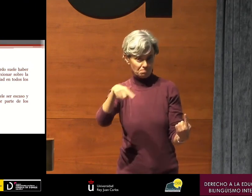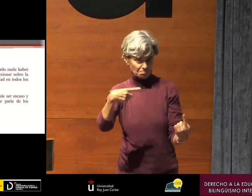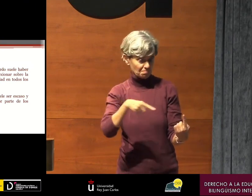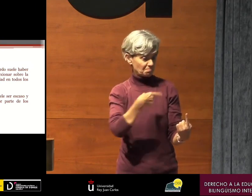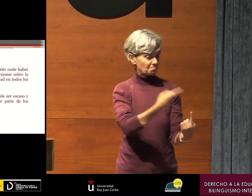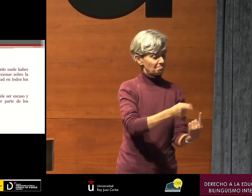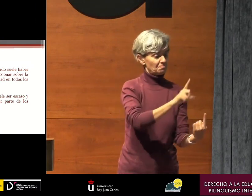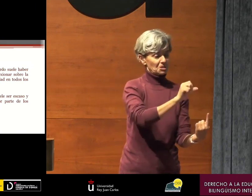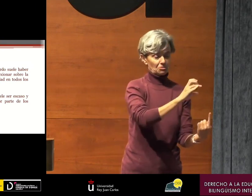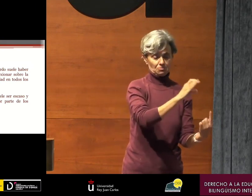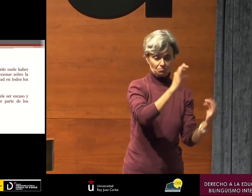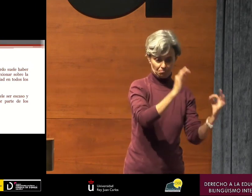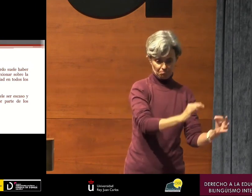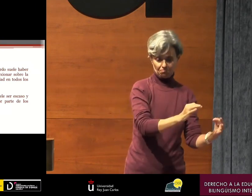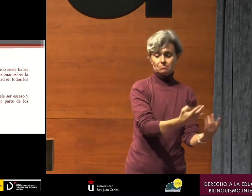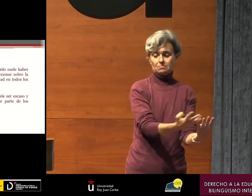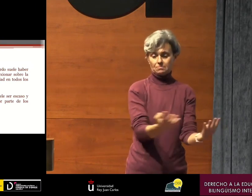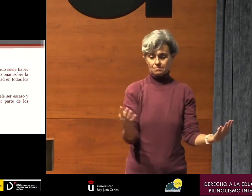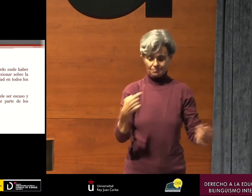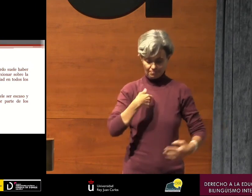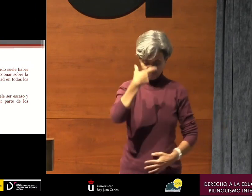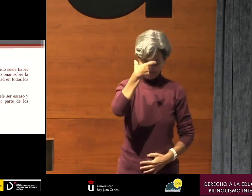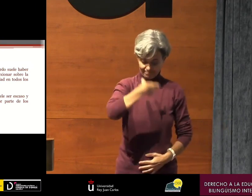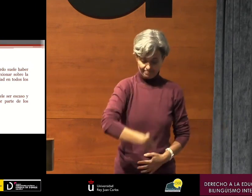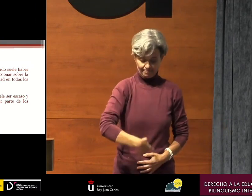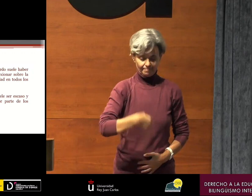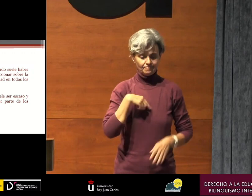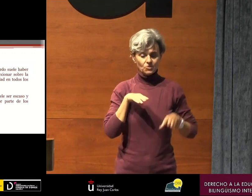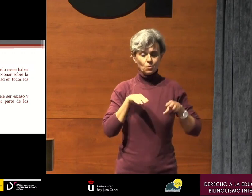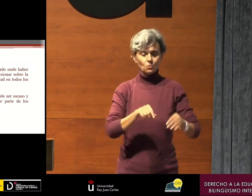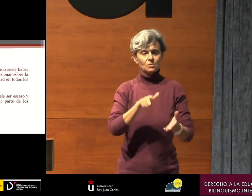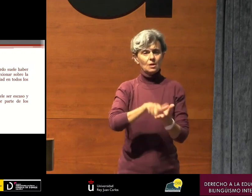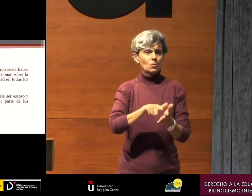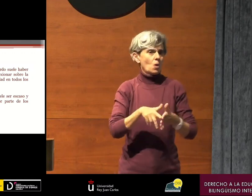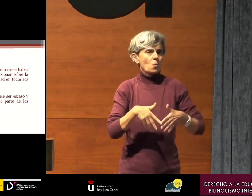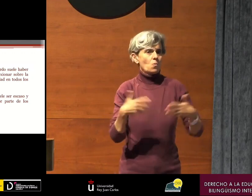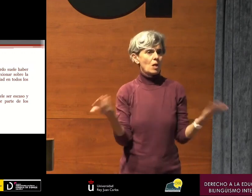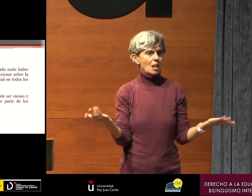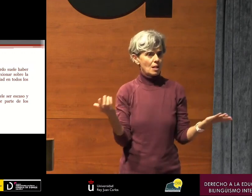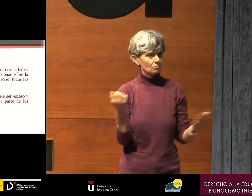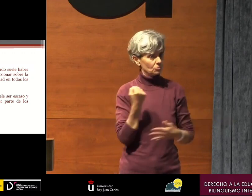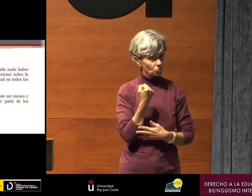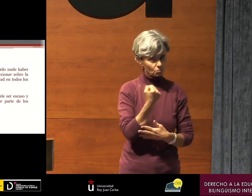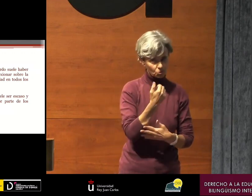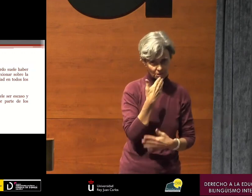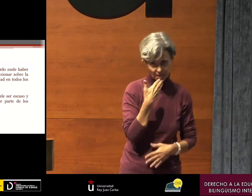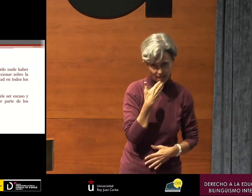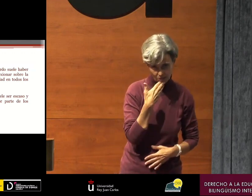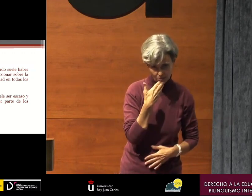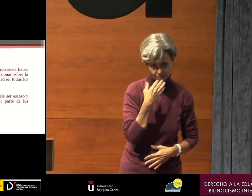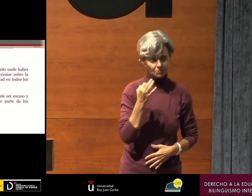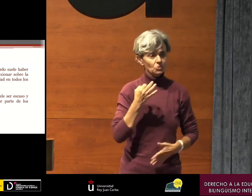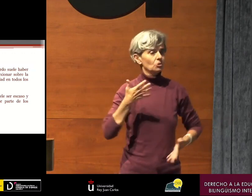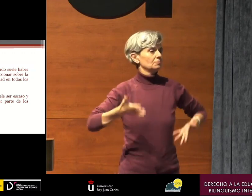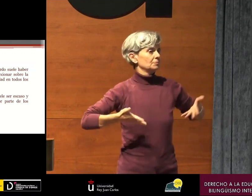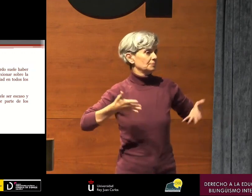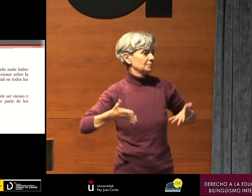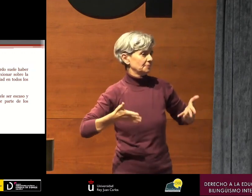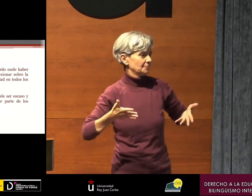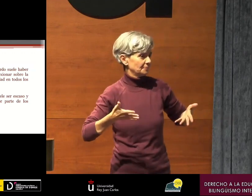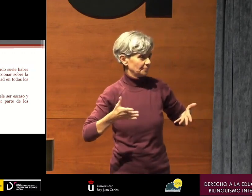docente tiene alumnado tanto sordo como oyente y yo como docente uso,